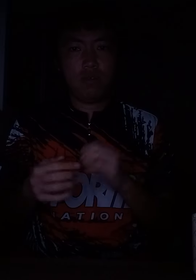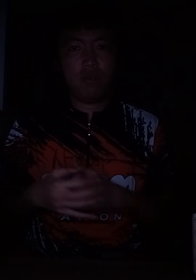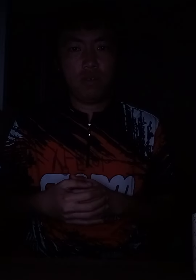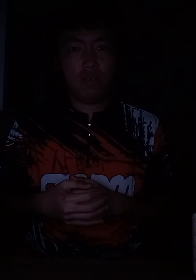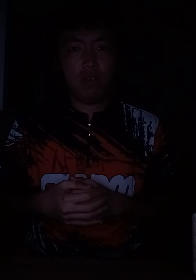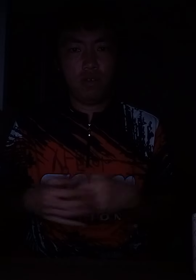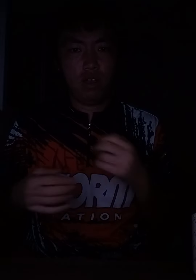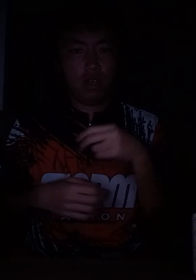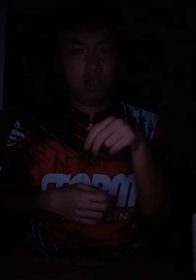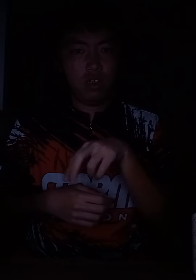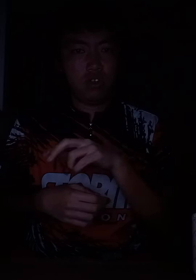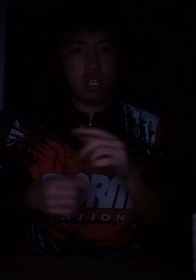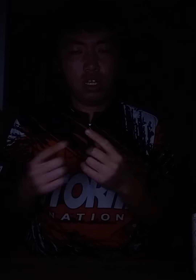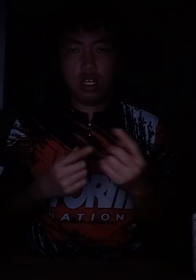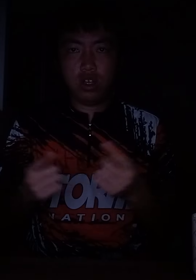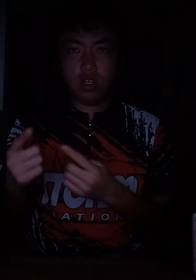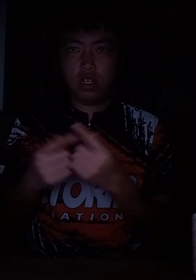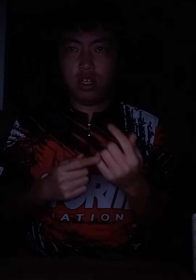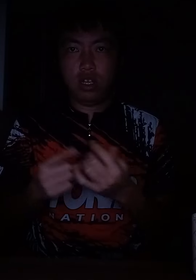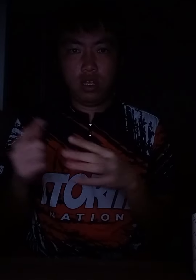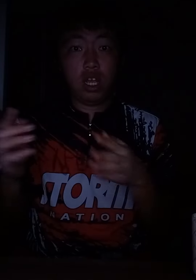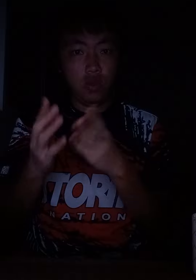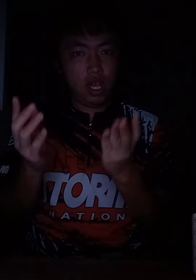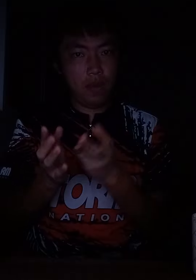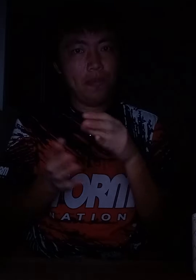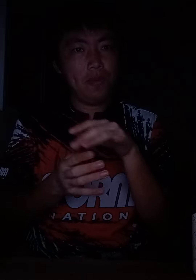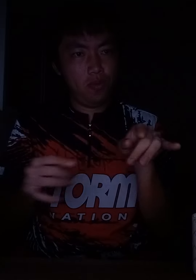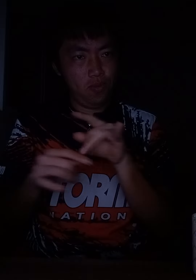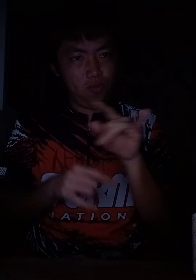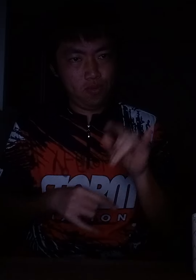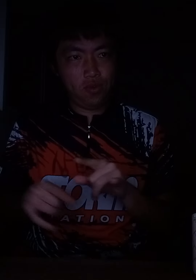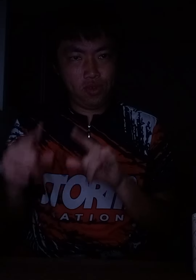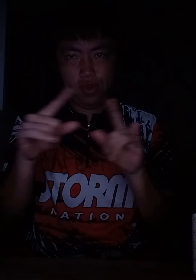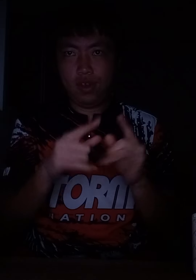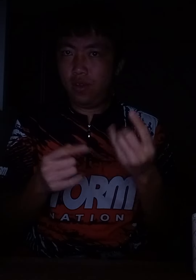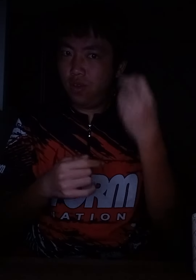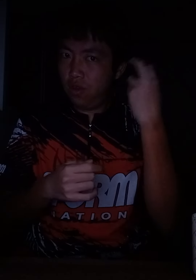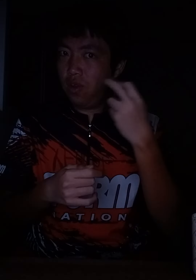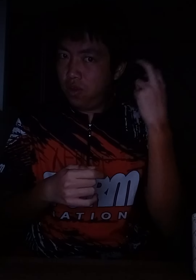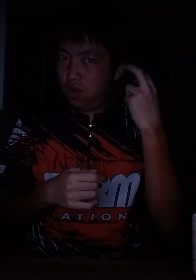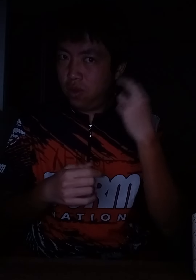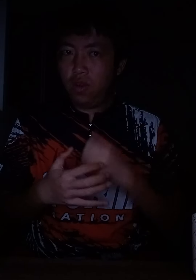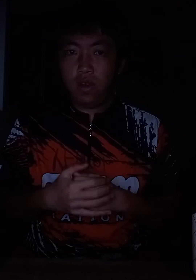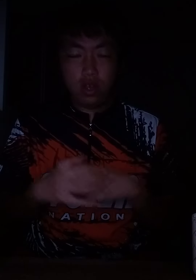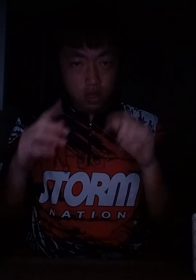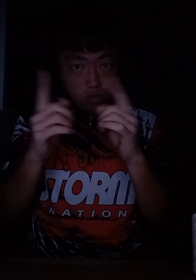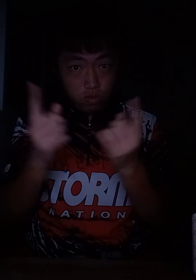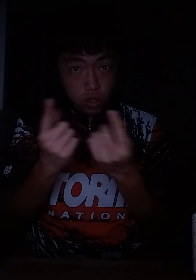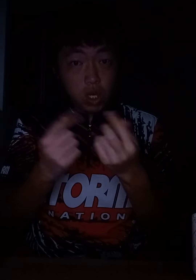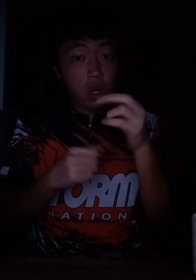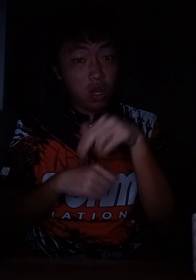것으로 보입니다. 취재진이 어제 수사 상황을 확인하기 위해 경찰 관계자와 통화를 하는데요. 제보 영상에서 들었던 바로